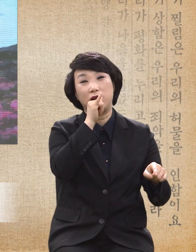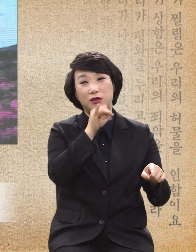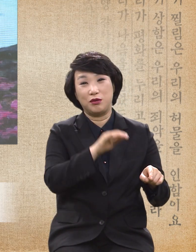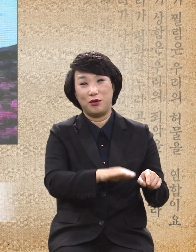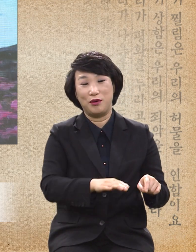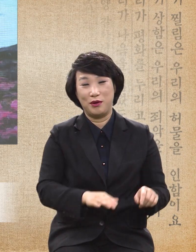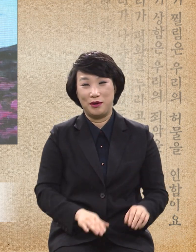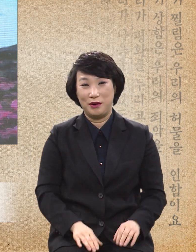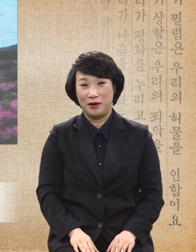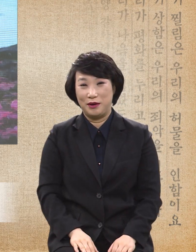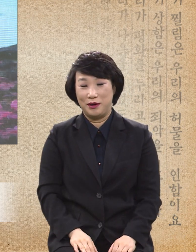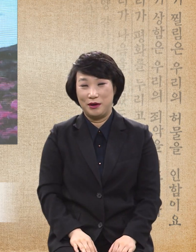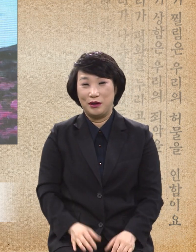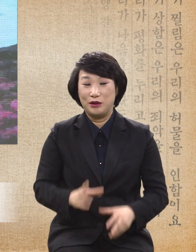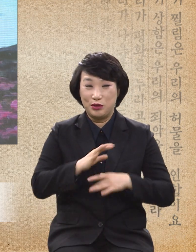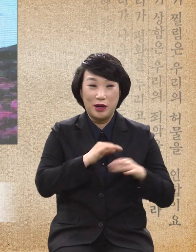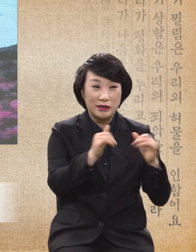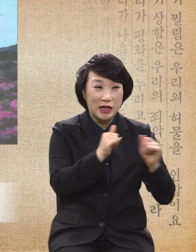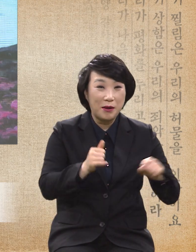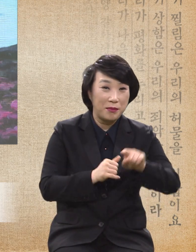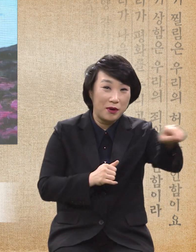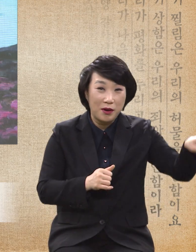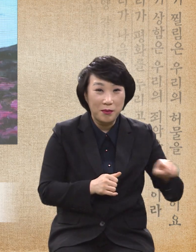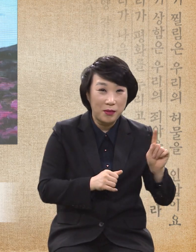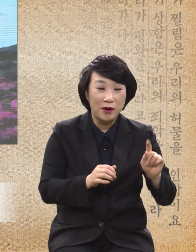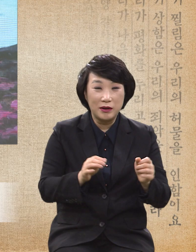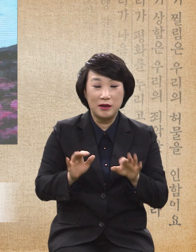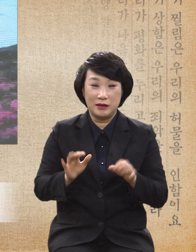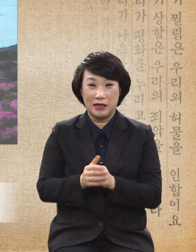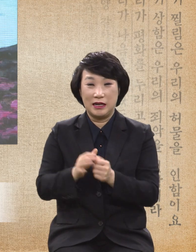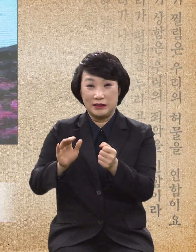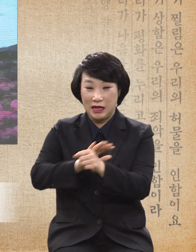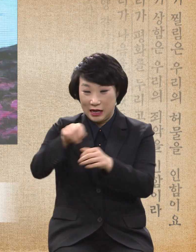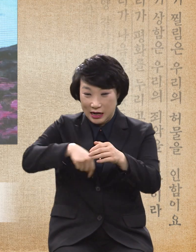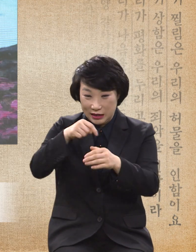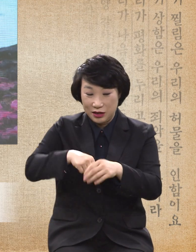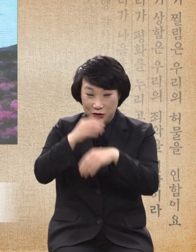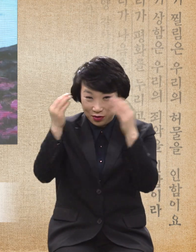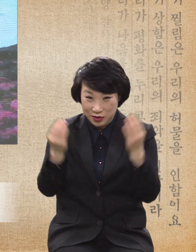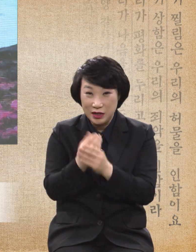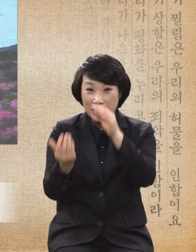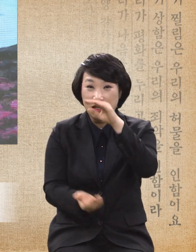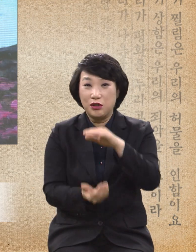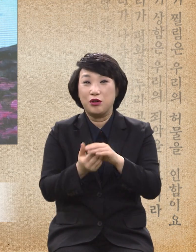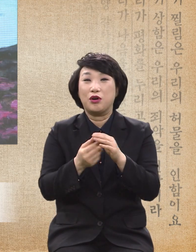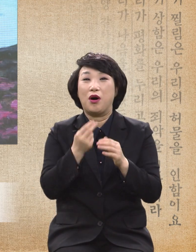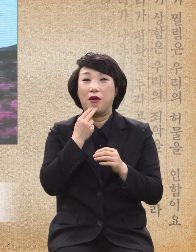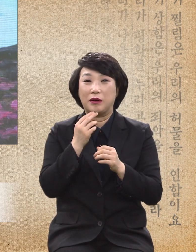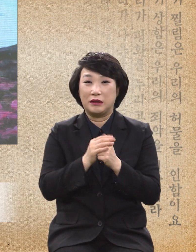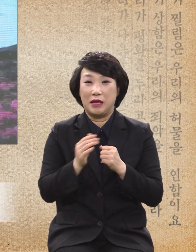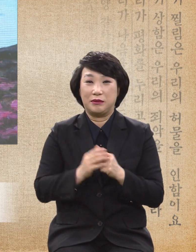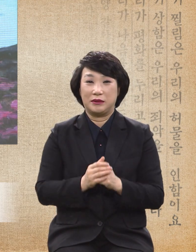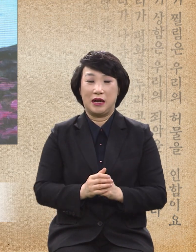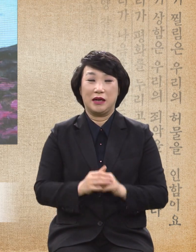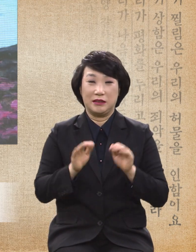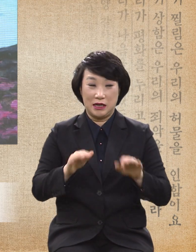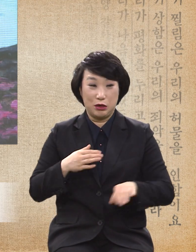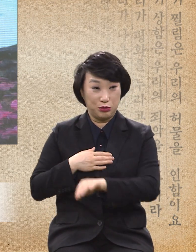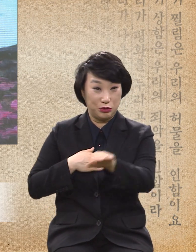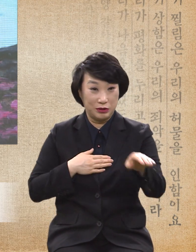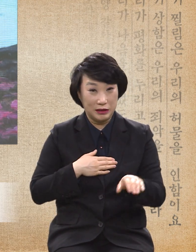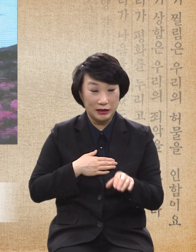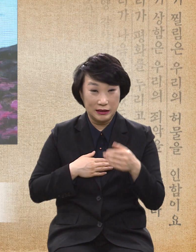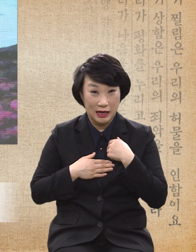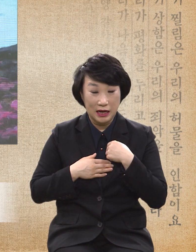것입니다. 두려워하는 자는 사랑 안에서 온전히 이루지 못하였느니라. 우리는